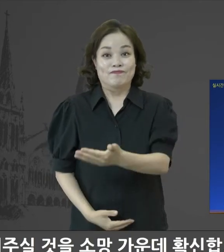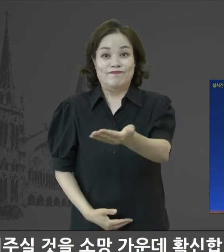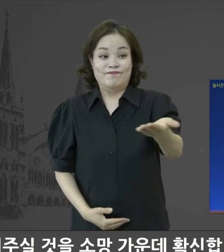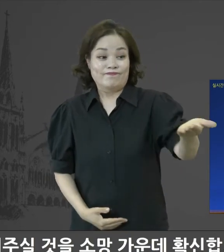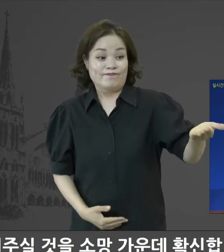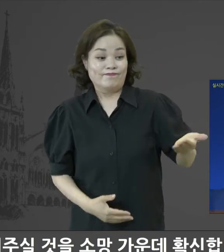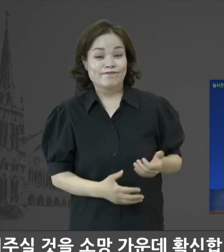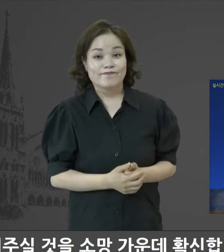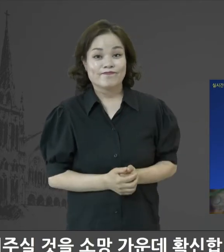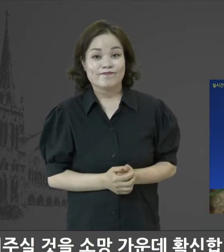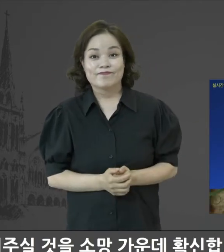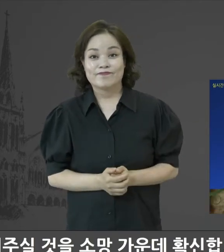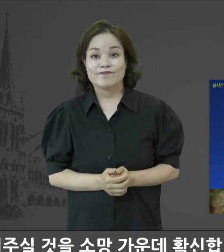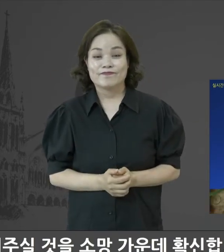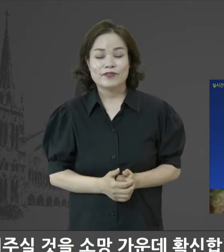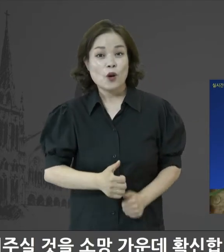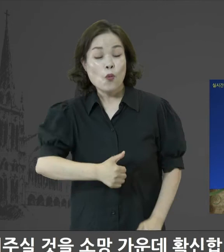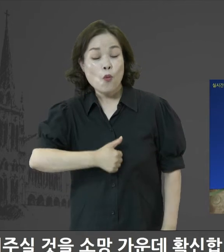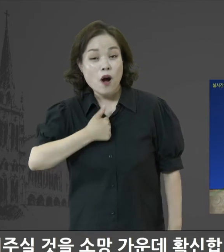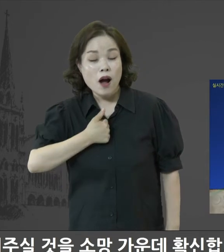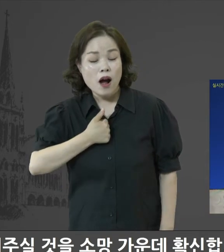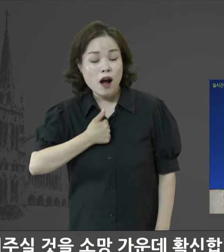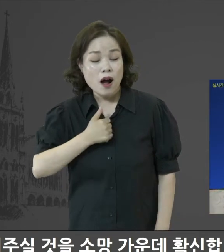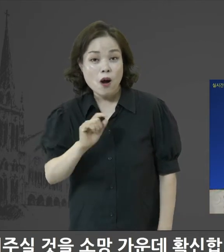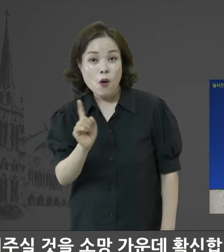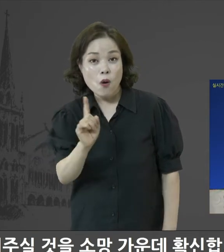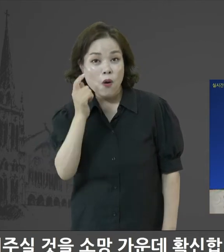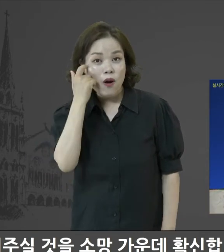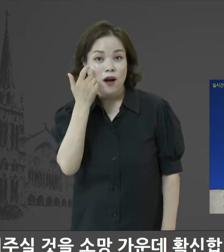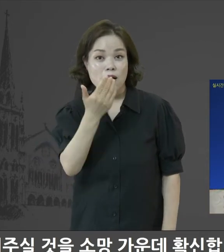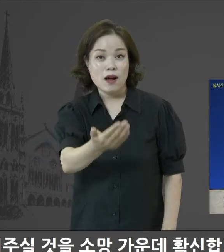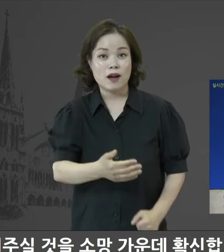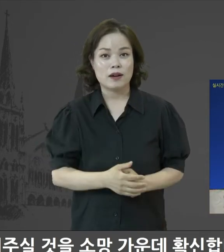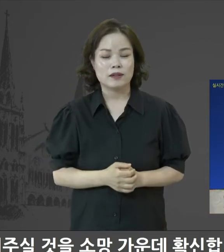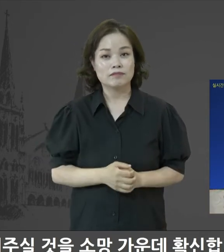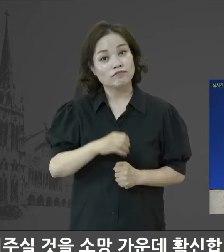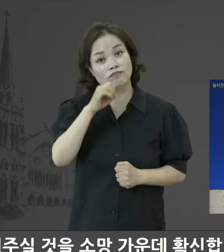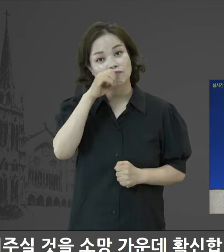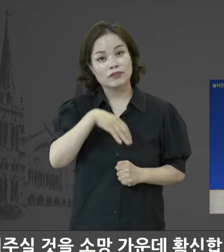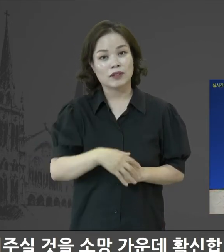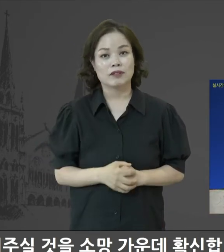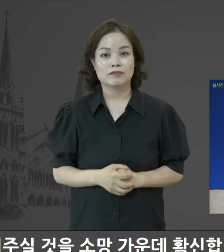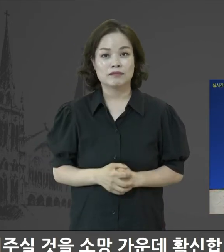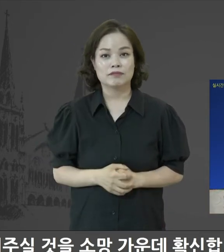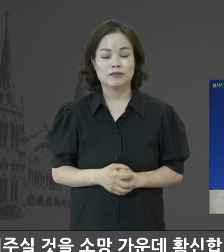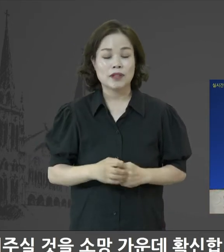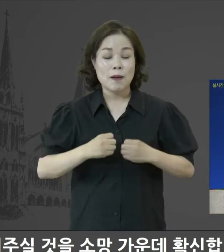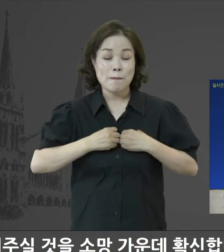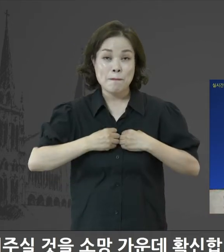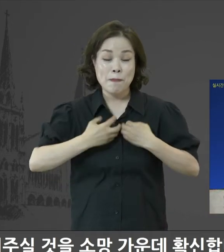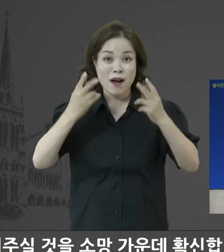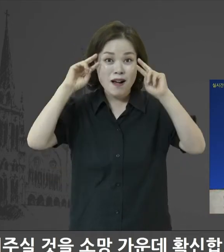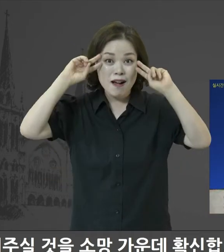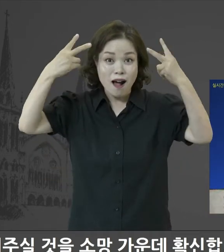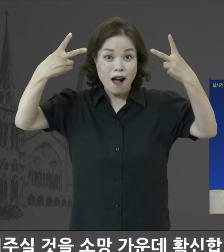여러분은 화가 나면 어떻게 하십니까? 그냥 폭발해